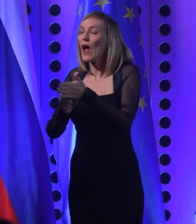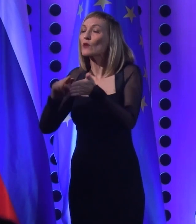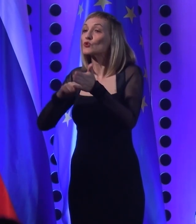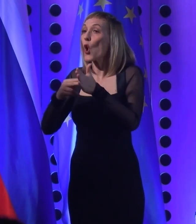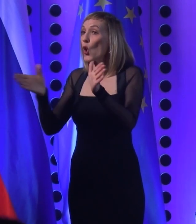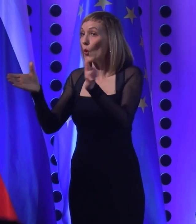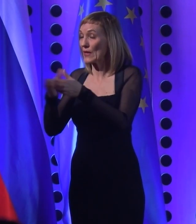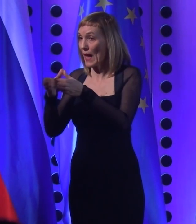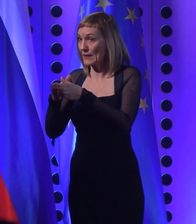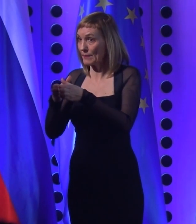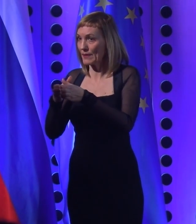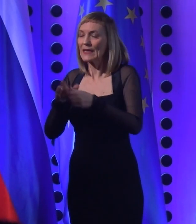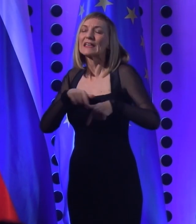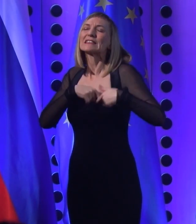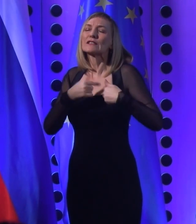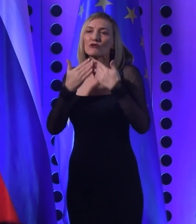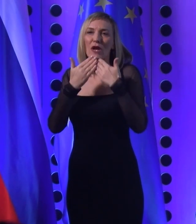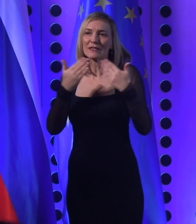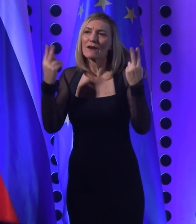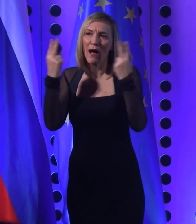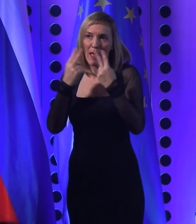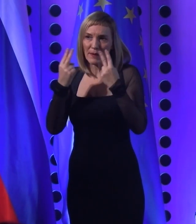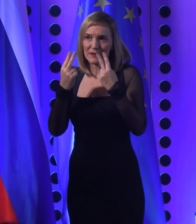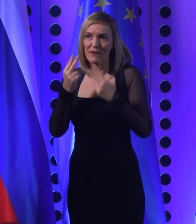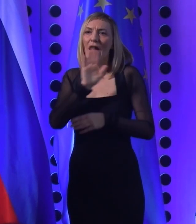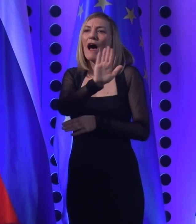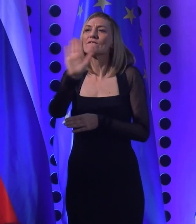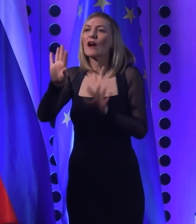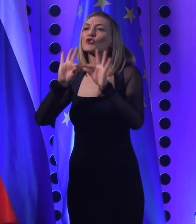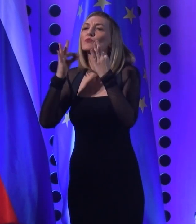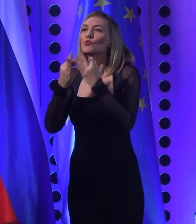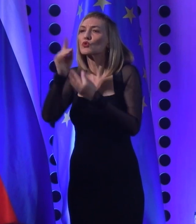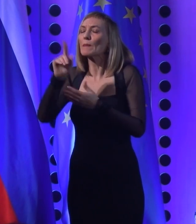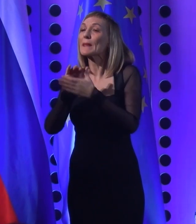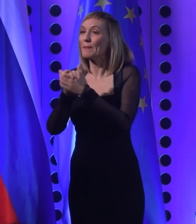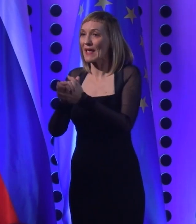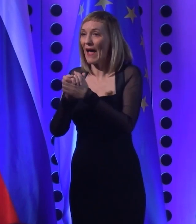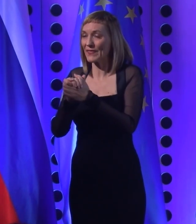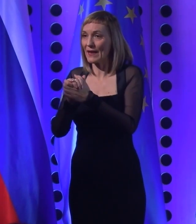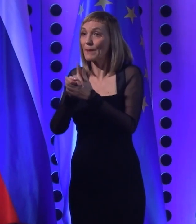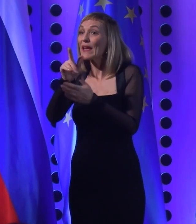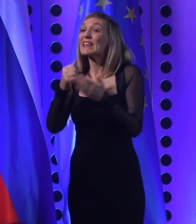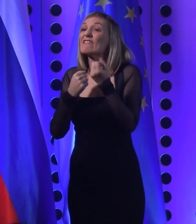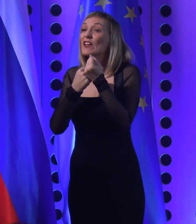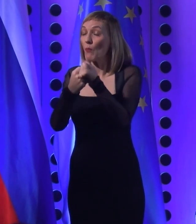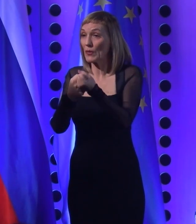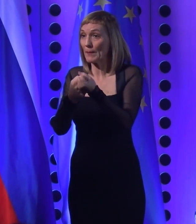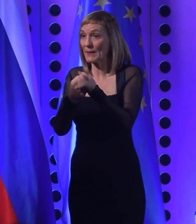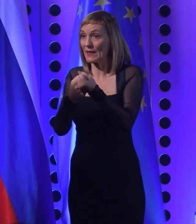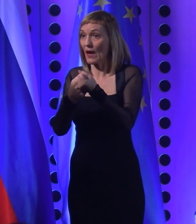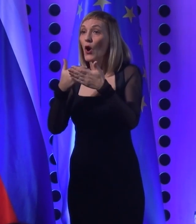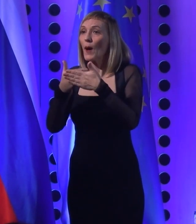ekip, srčna zahvala pa seveda vašim družinam in prijateljem, ki vas podpirajo